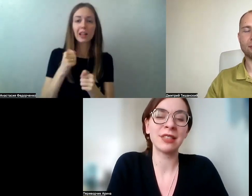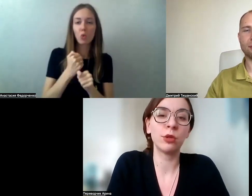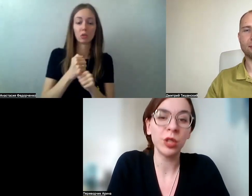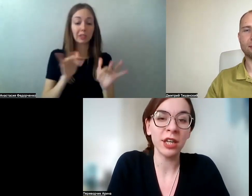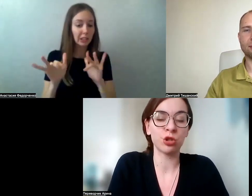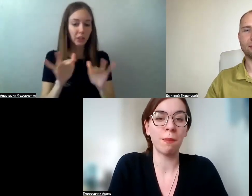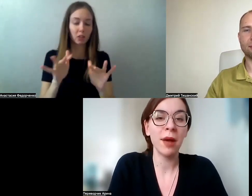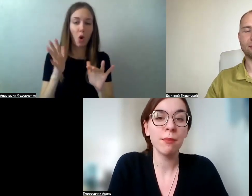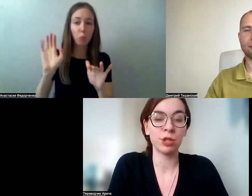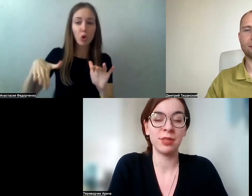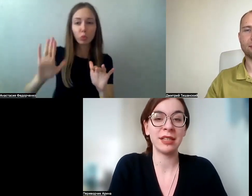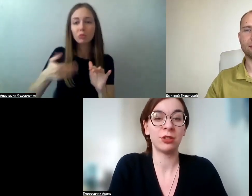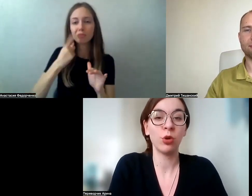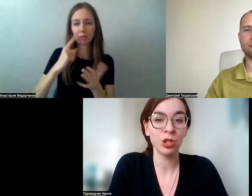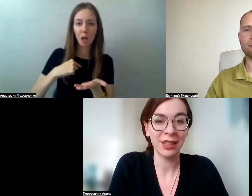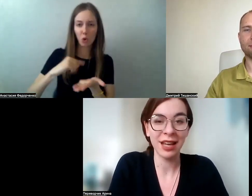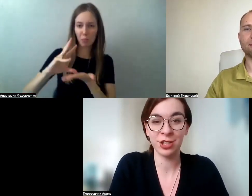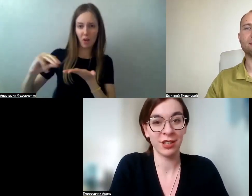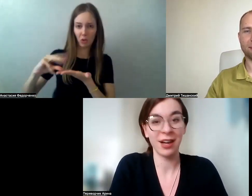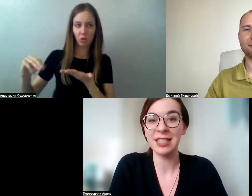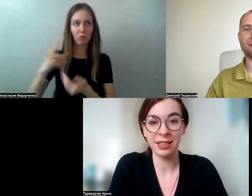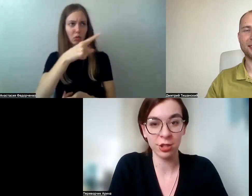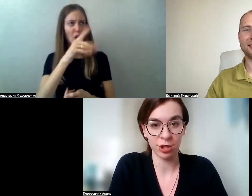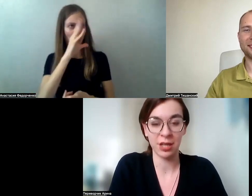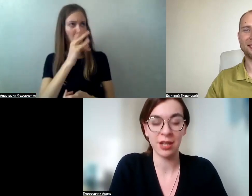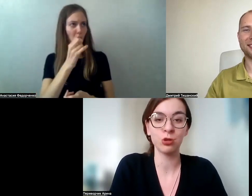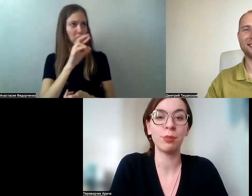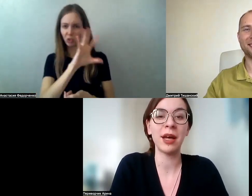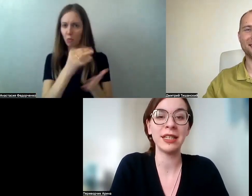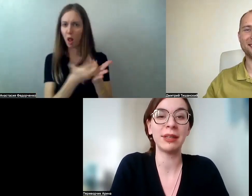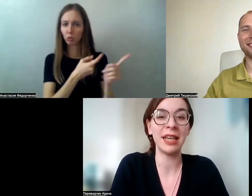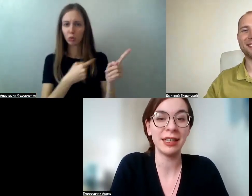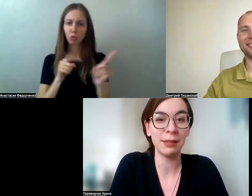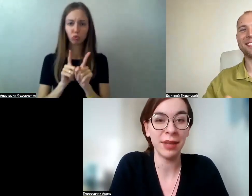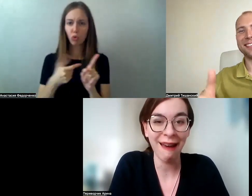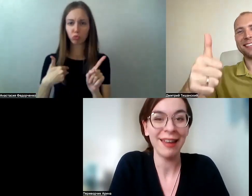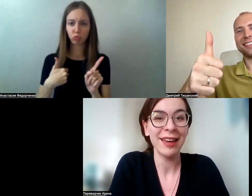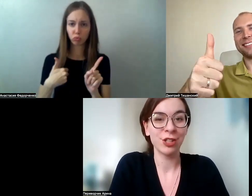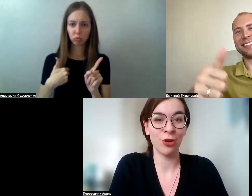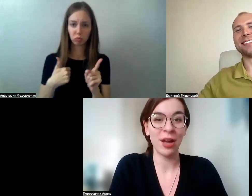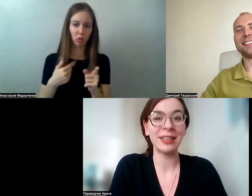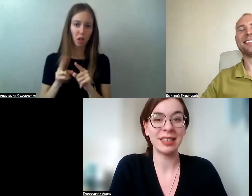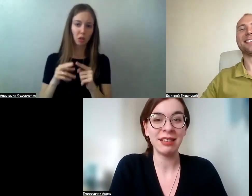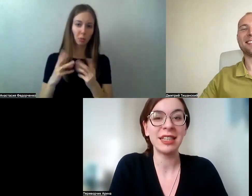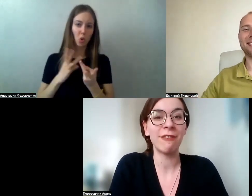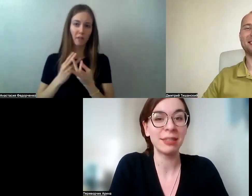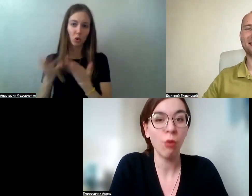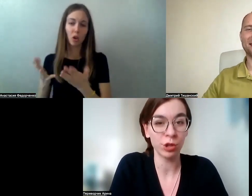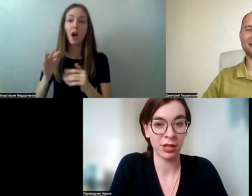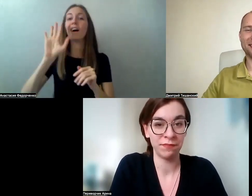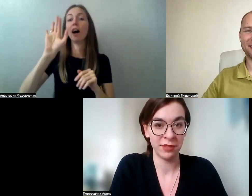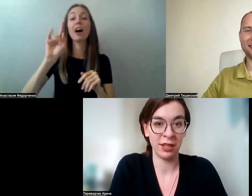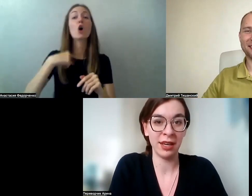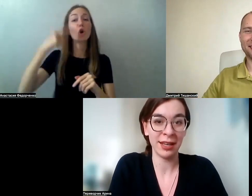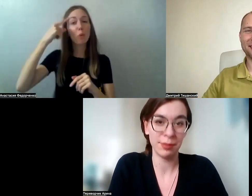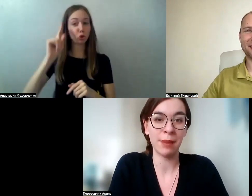кто показывает глухих, что мы можем делать точно так же, как и слышащие. Я хочу, чтобы они смотрели на меня, что это действительно